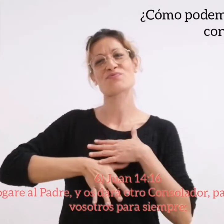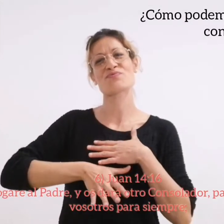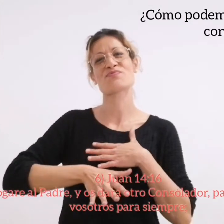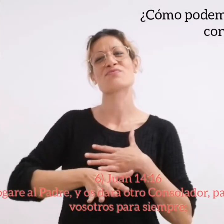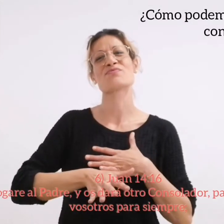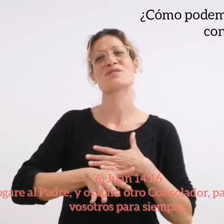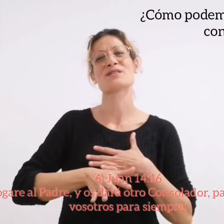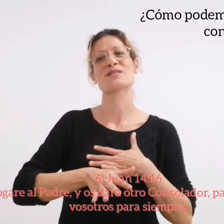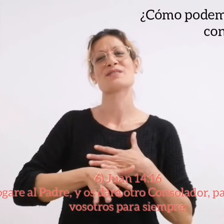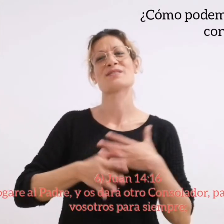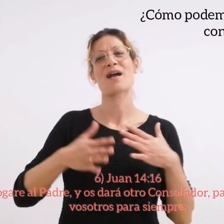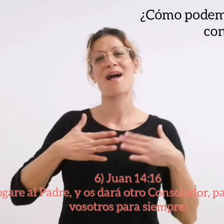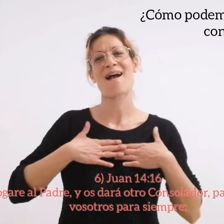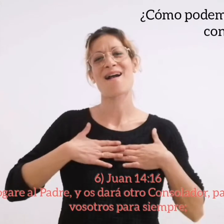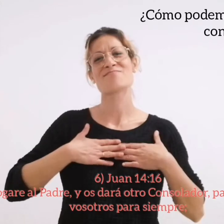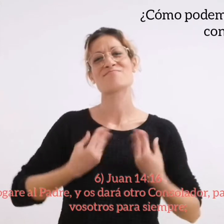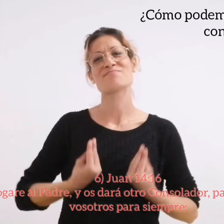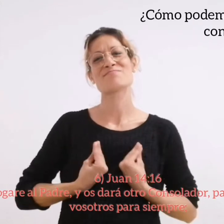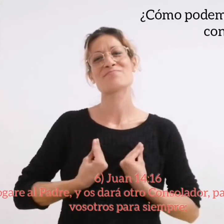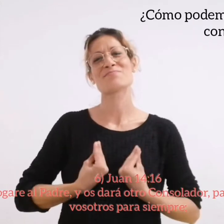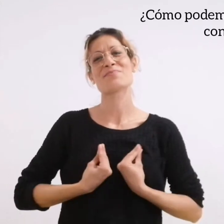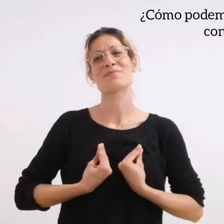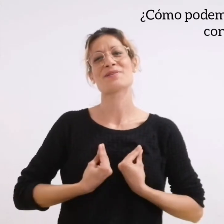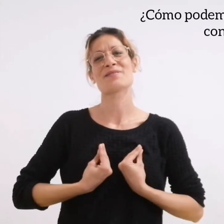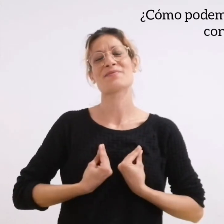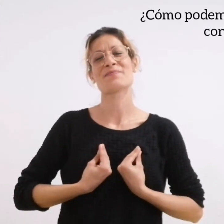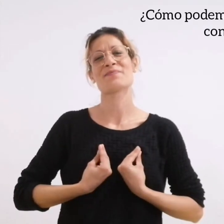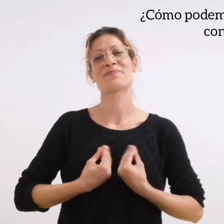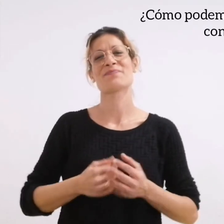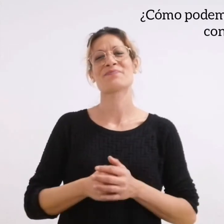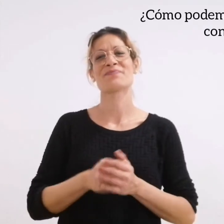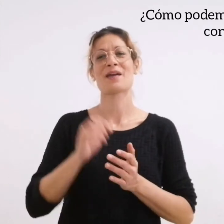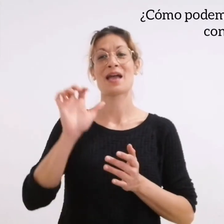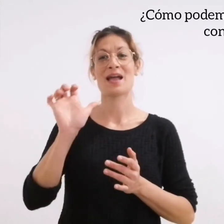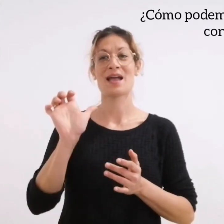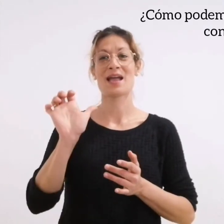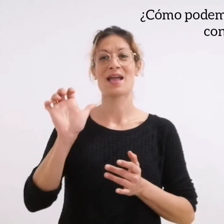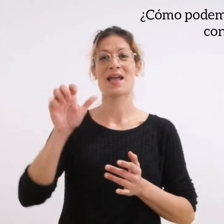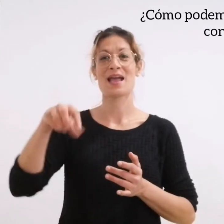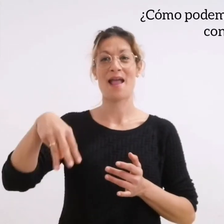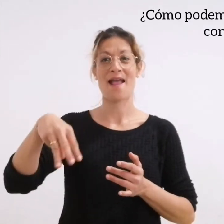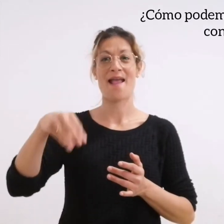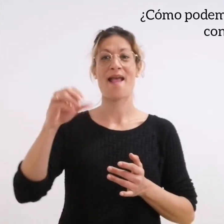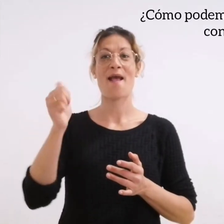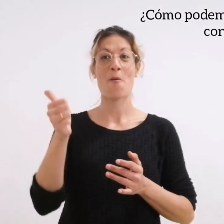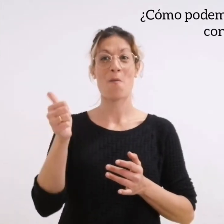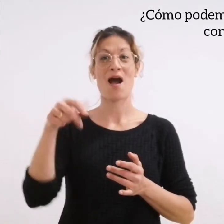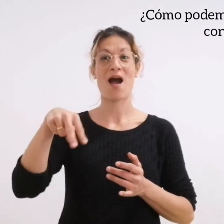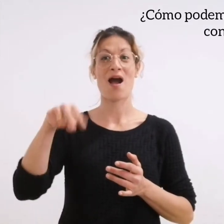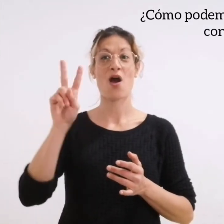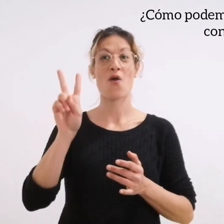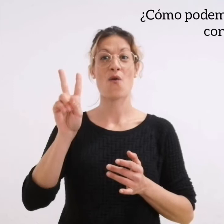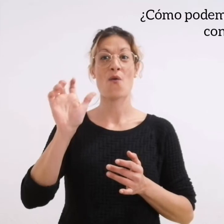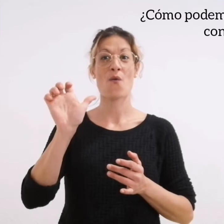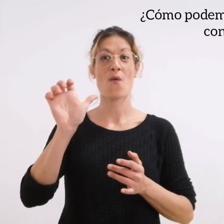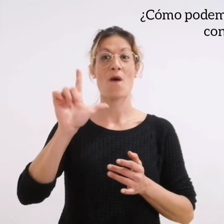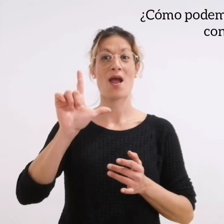viene a morar en nuestras vidas. Emmanuel, Dios con nosotros. Y salimos